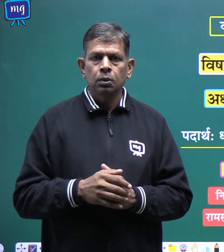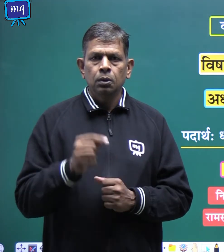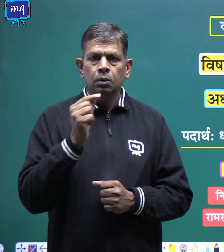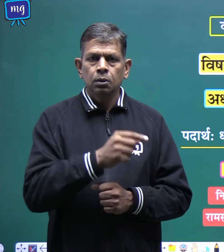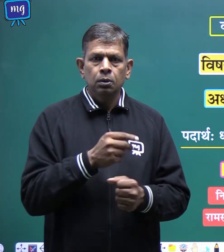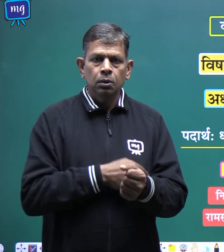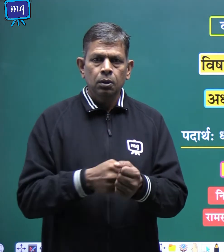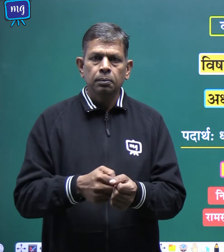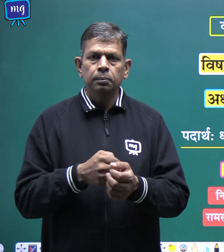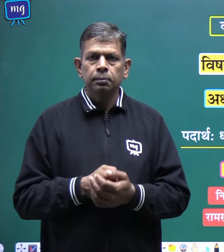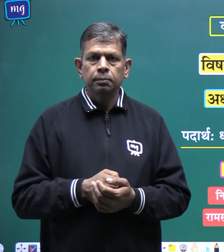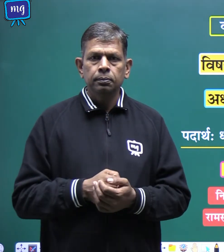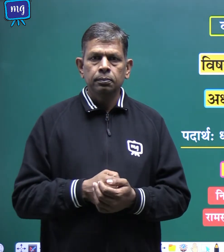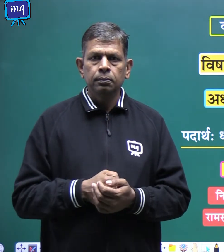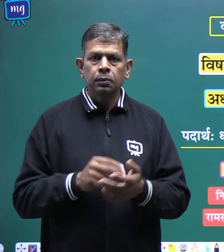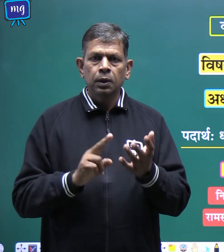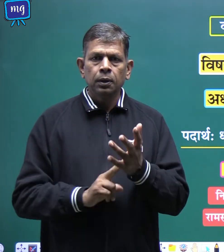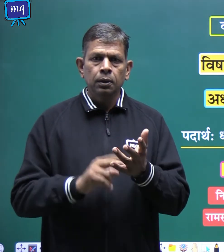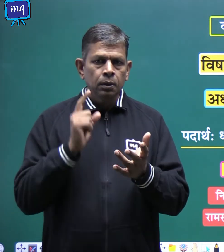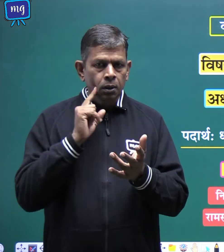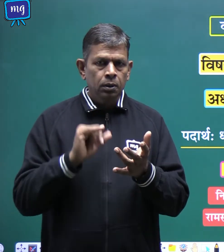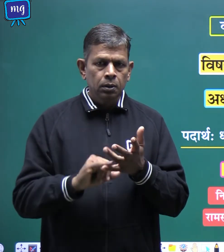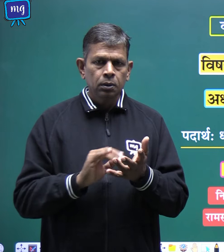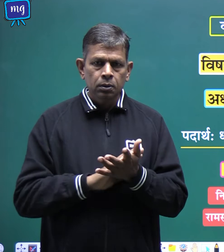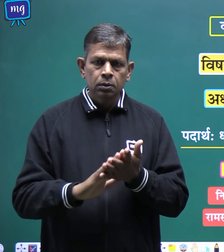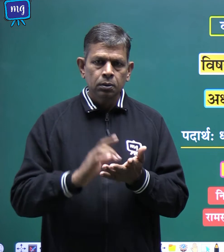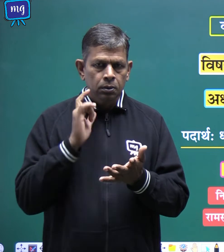मेरा नाम निशि अरोड़ा है